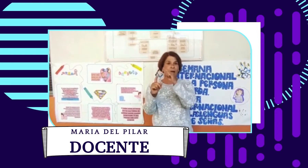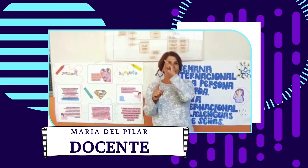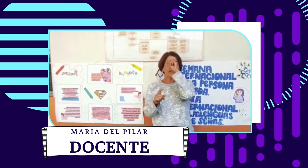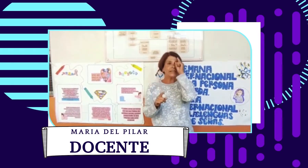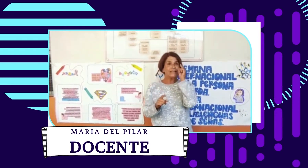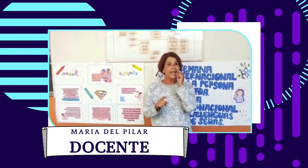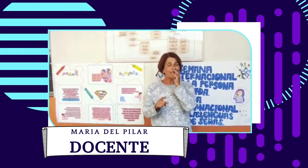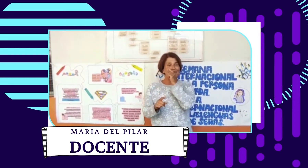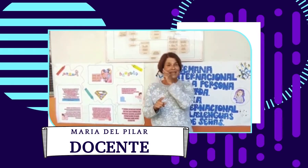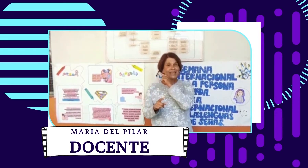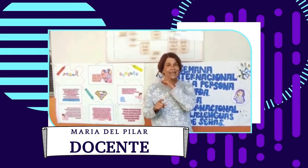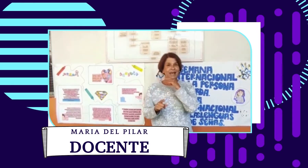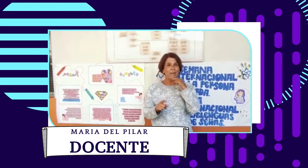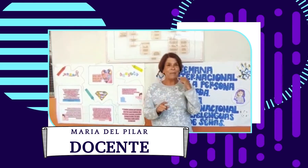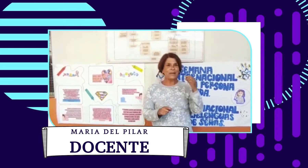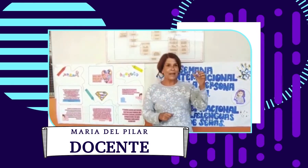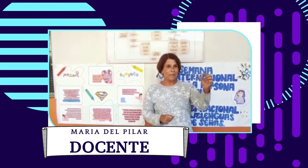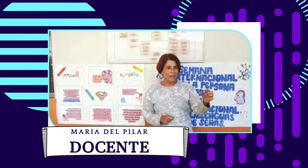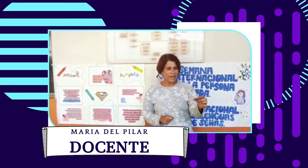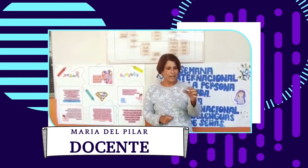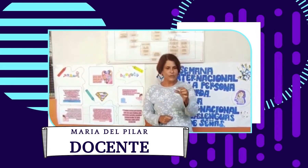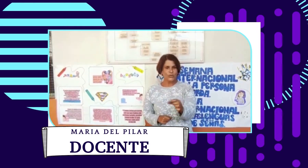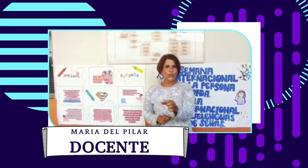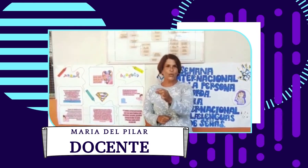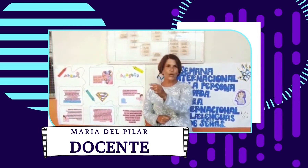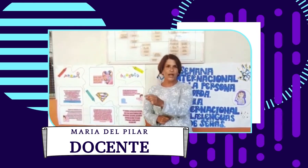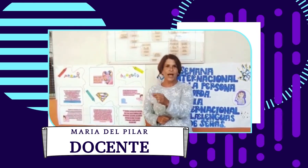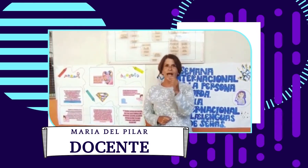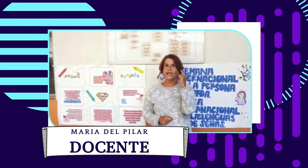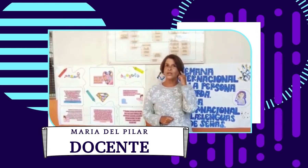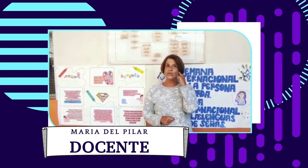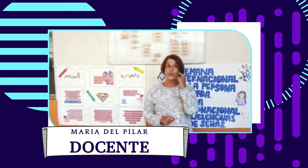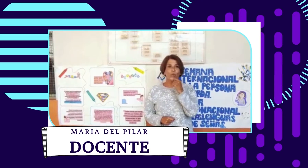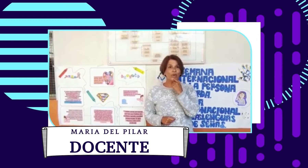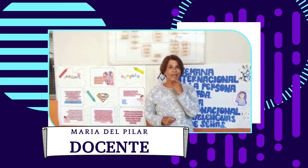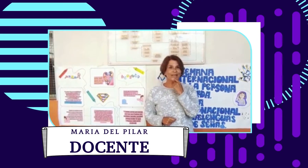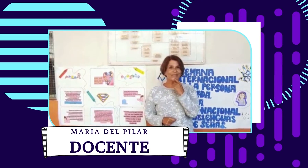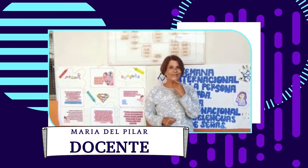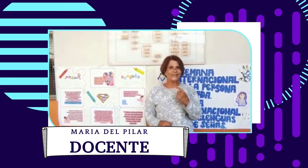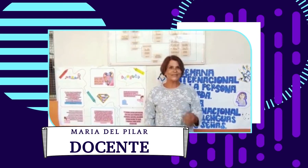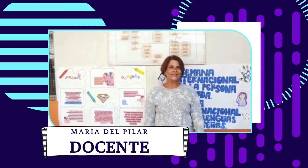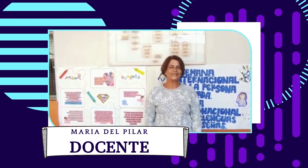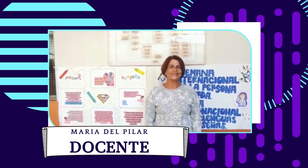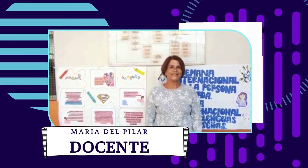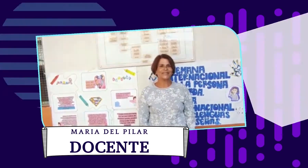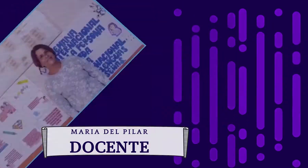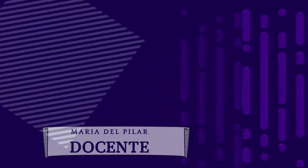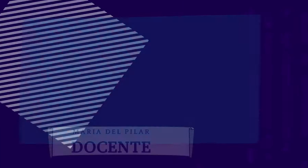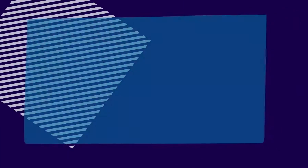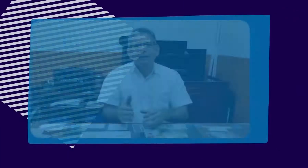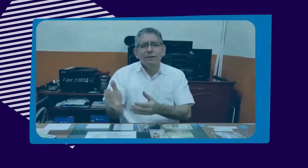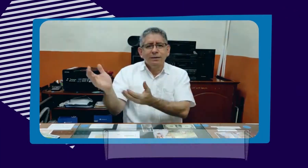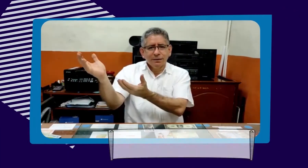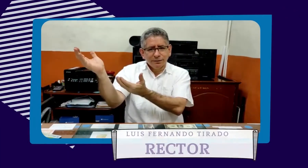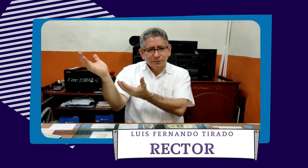celebramos en septiembre el mes de las personas sordas.